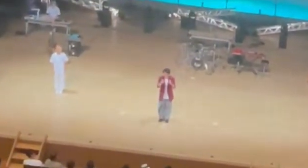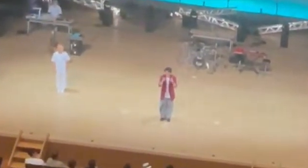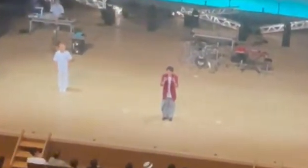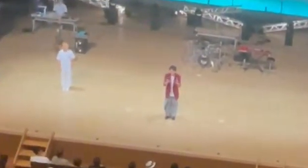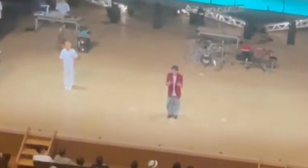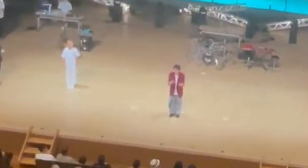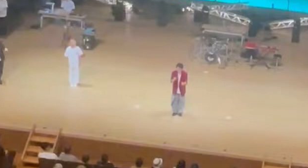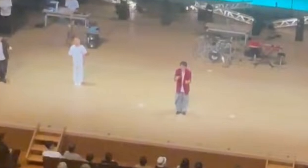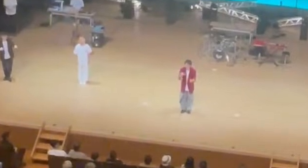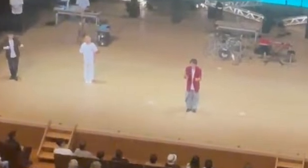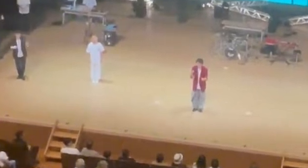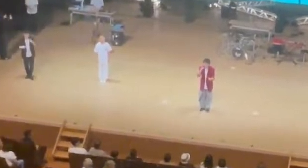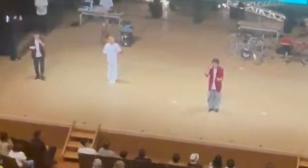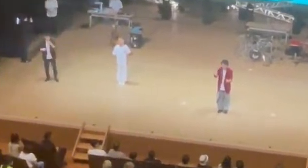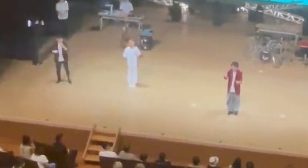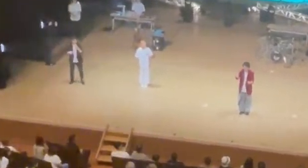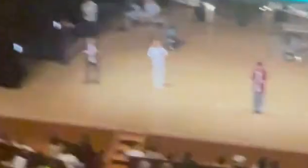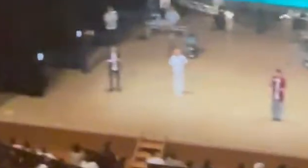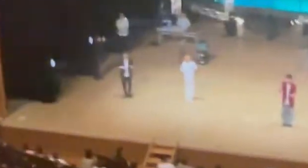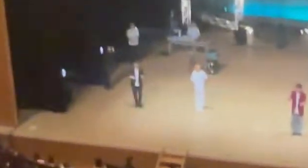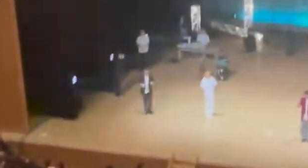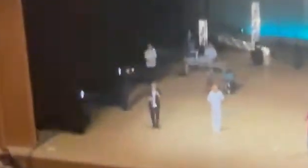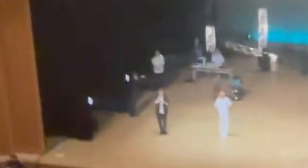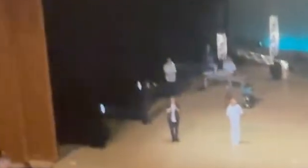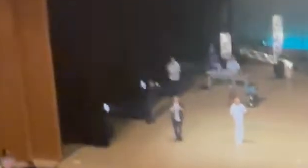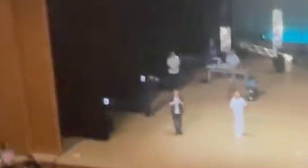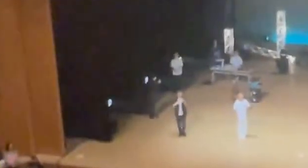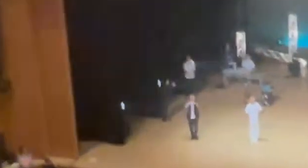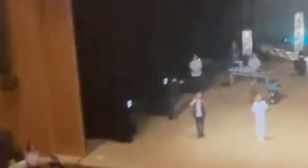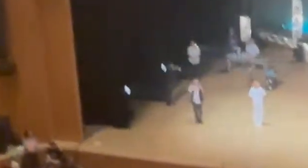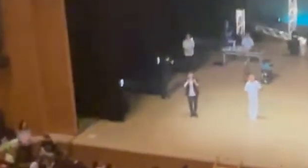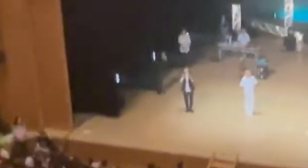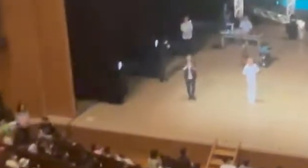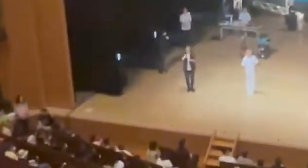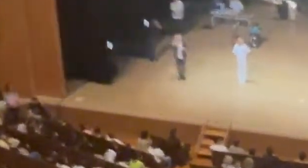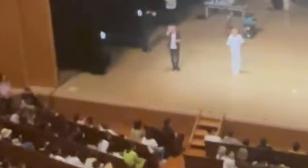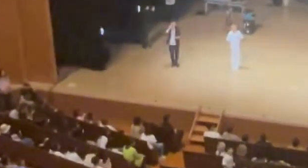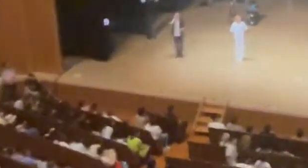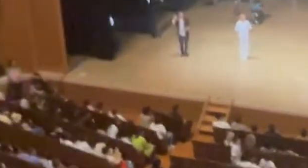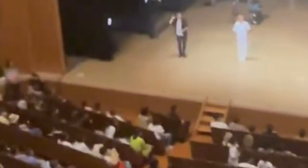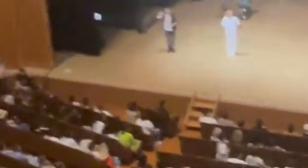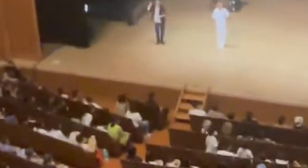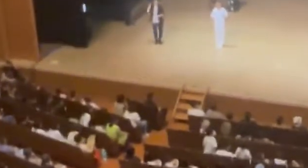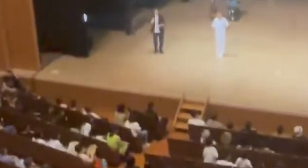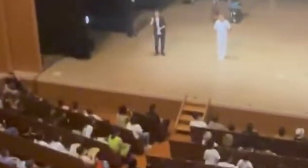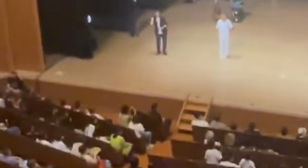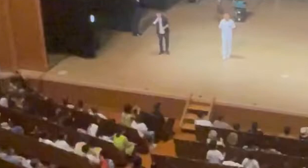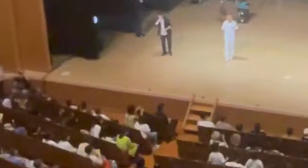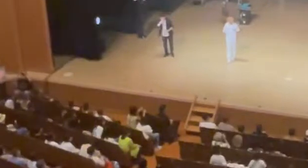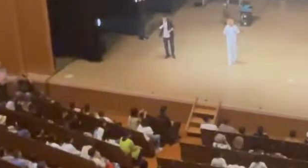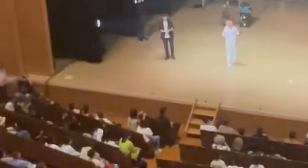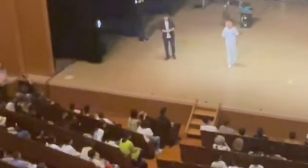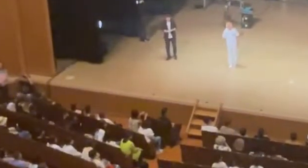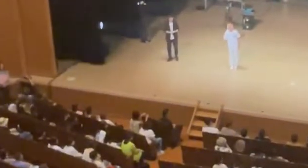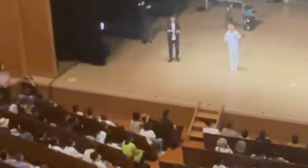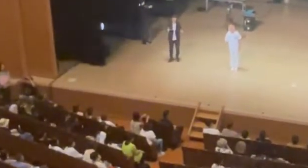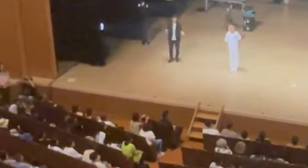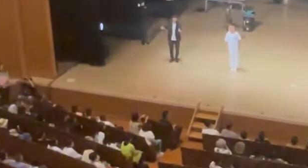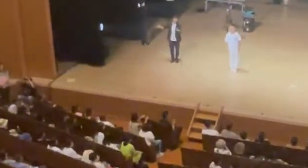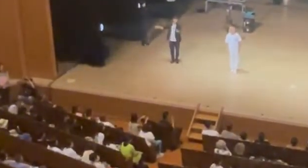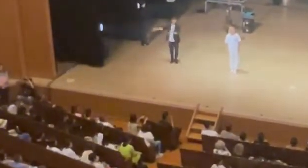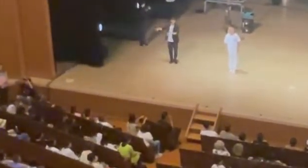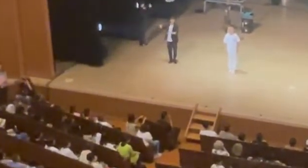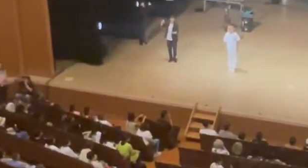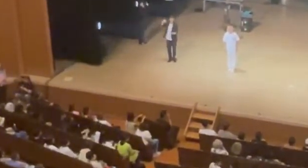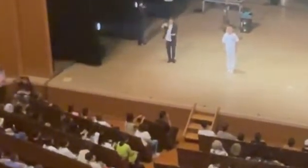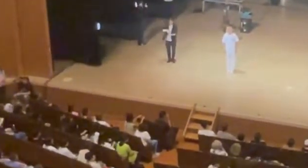拶終わったらママのとこ行こうか。 OK、 よし、そうしようか。 OK、 じゃあ最